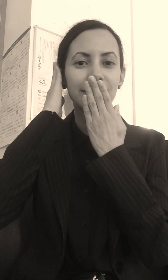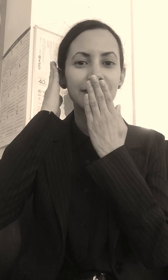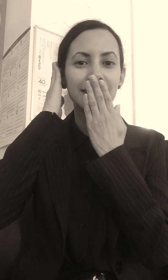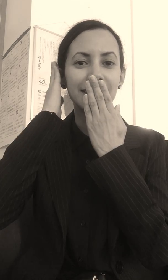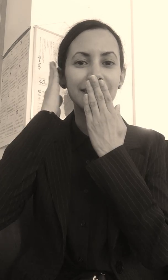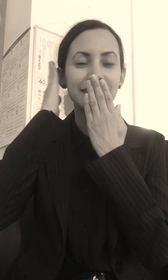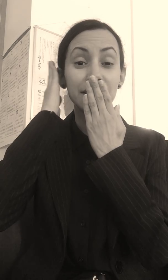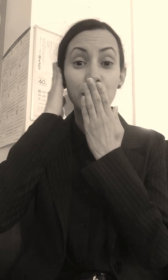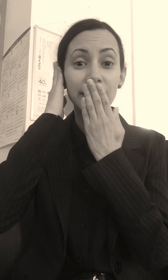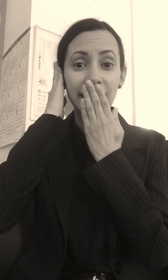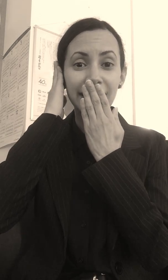guys?